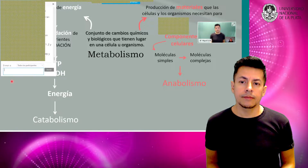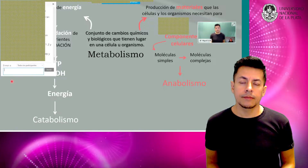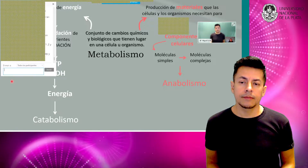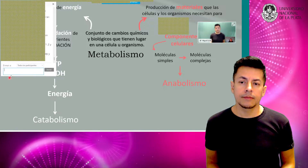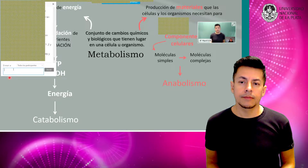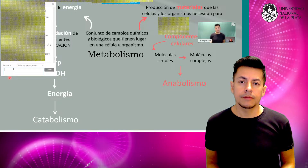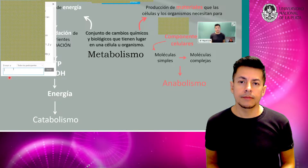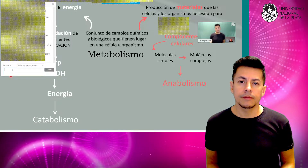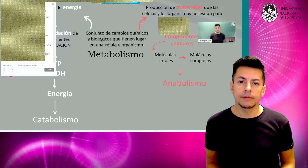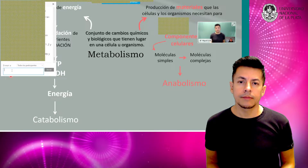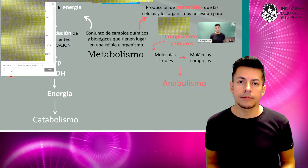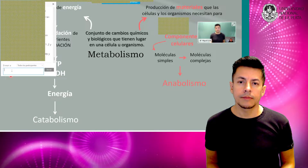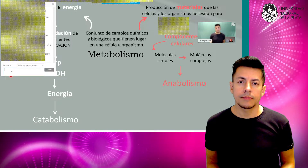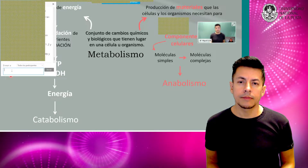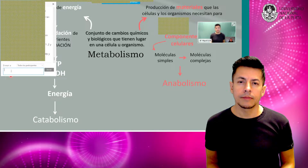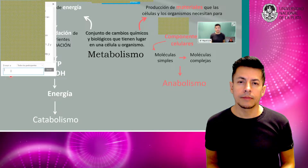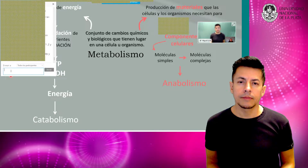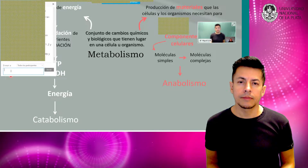Bien.